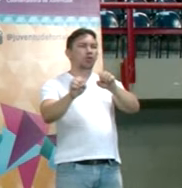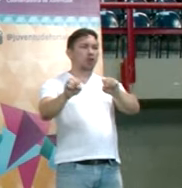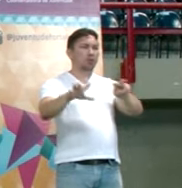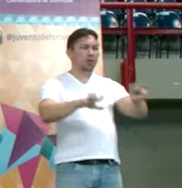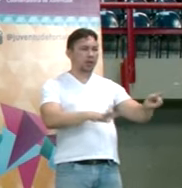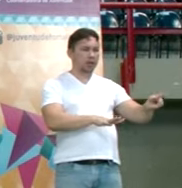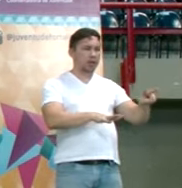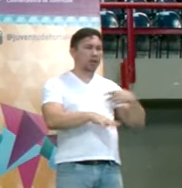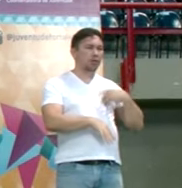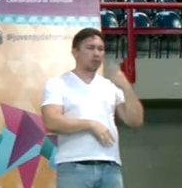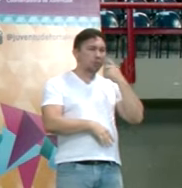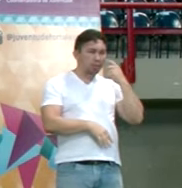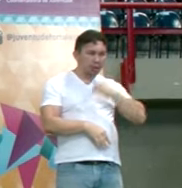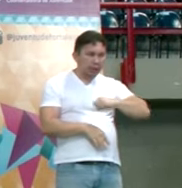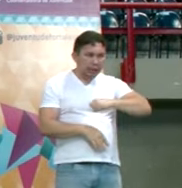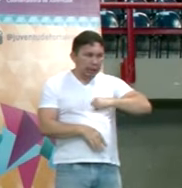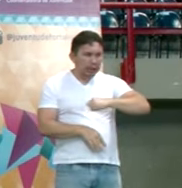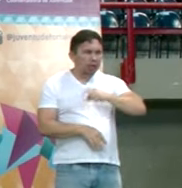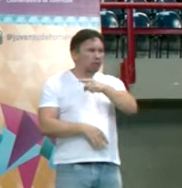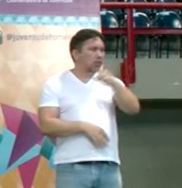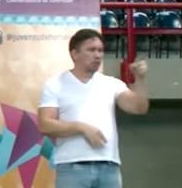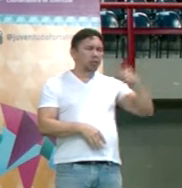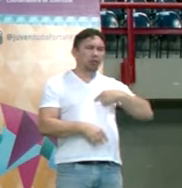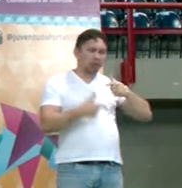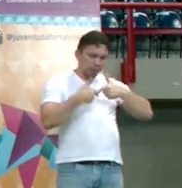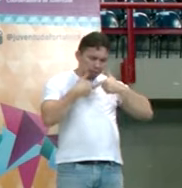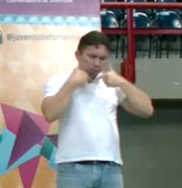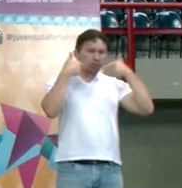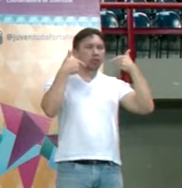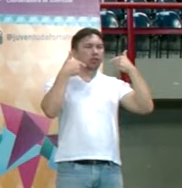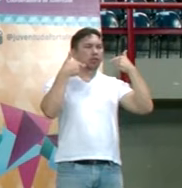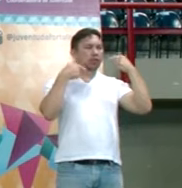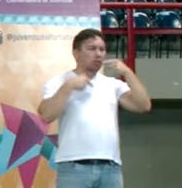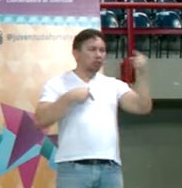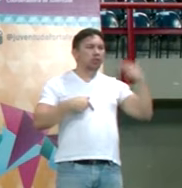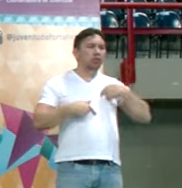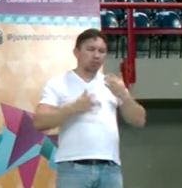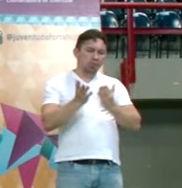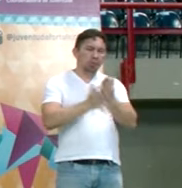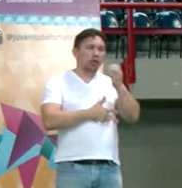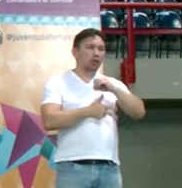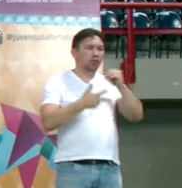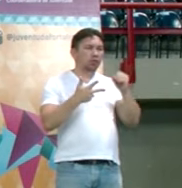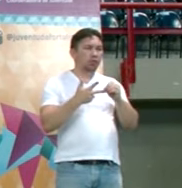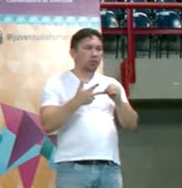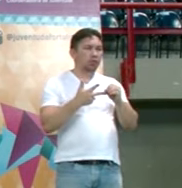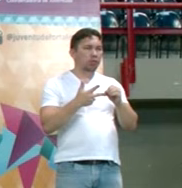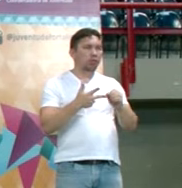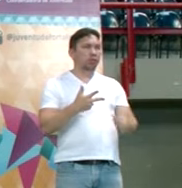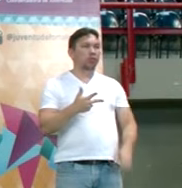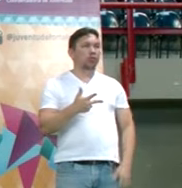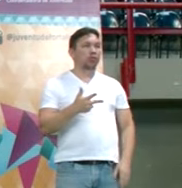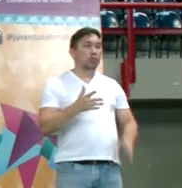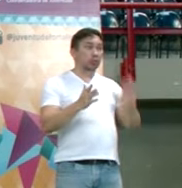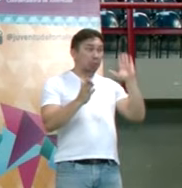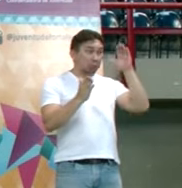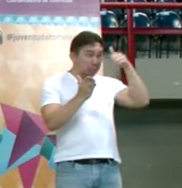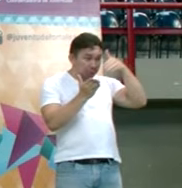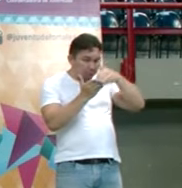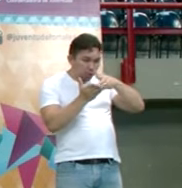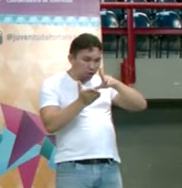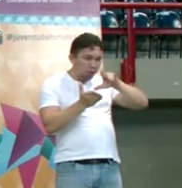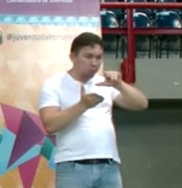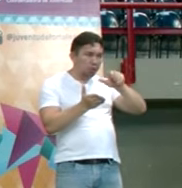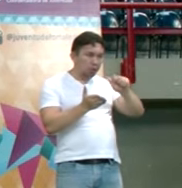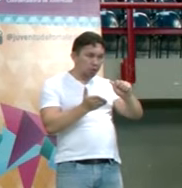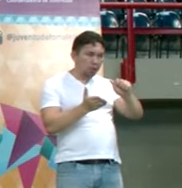certo só para dar aquele gás eu quero ver todo mundo feliz aqui e todo mundo pronto para passar no último dia no último dia que a gente